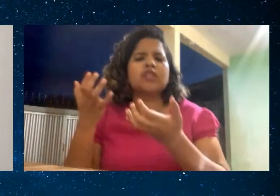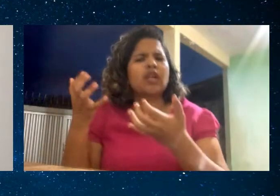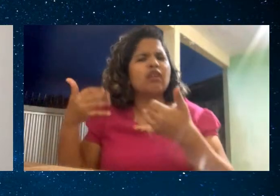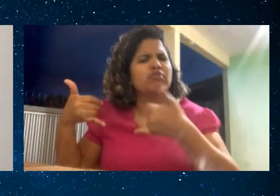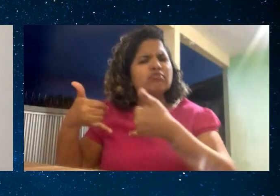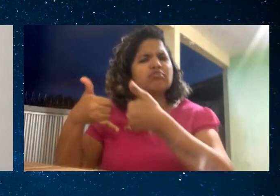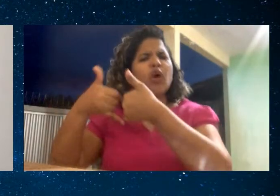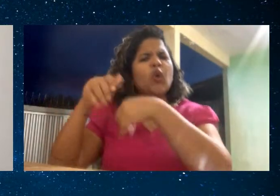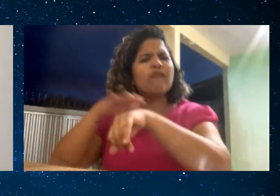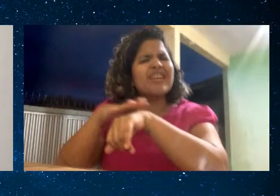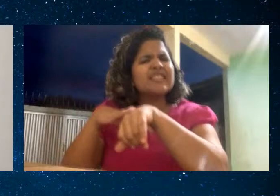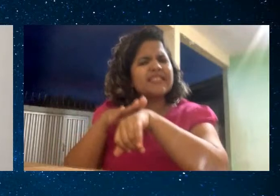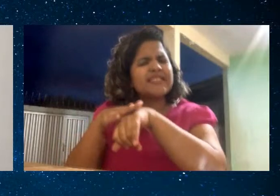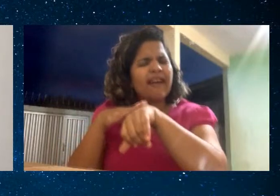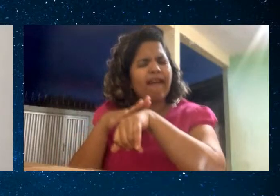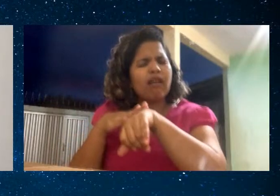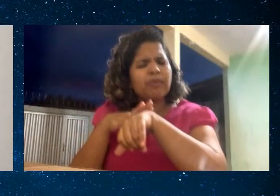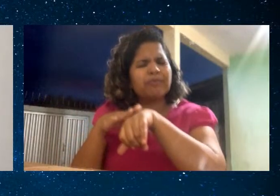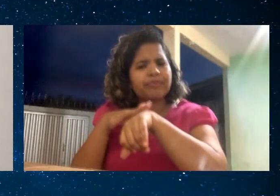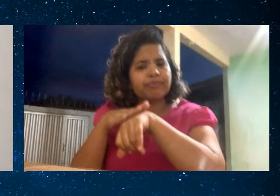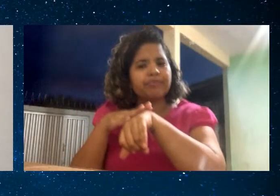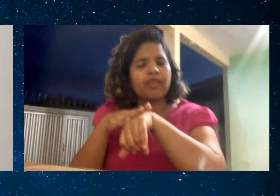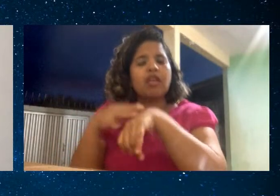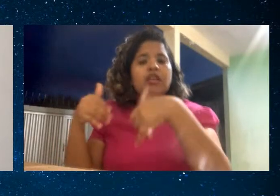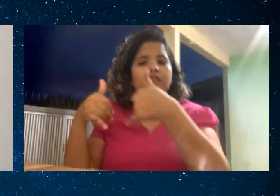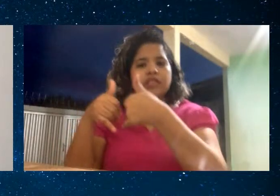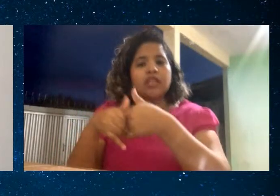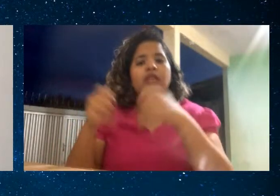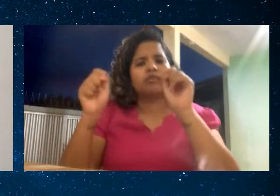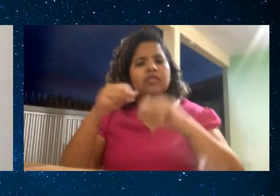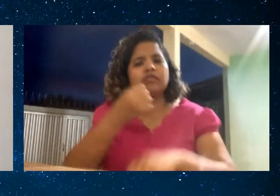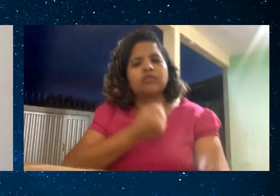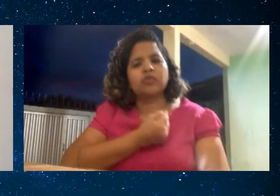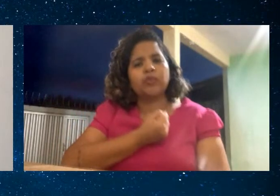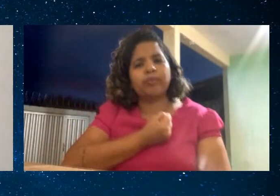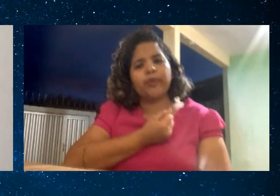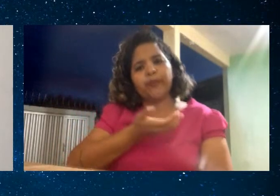para o telefone 33 33